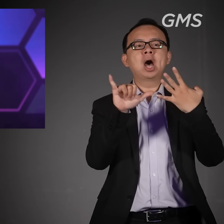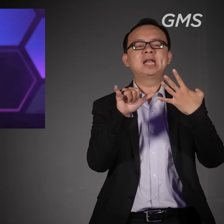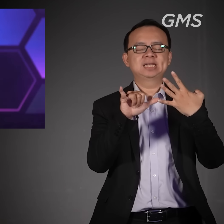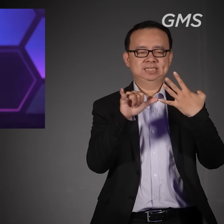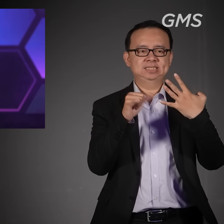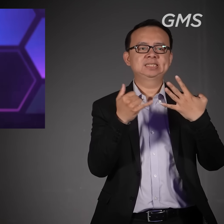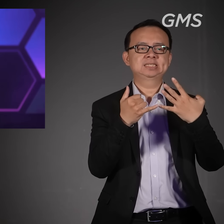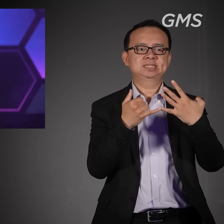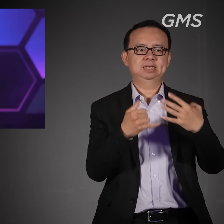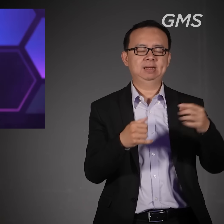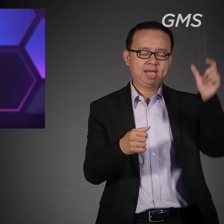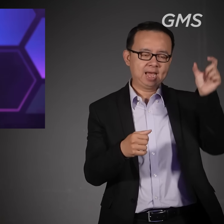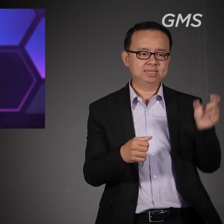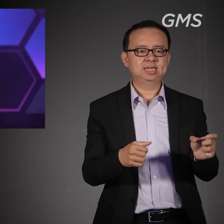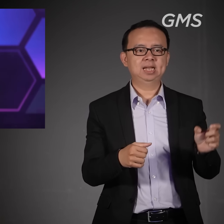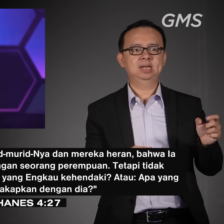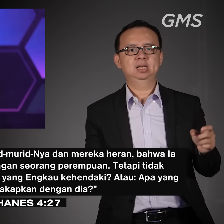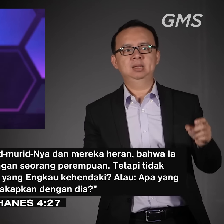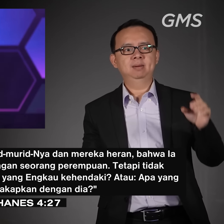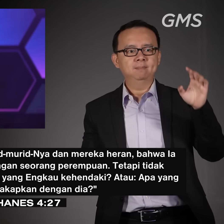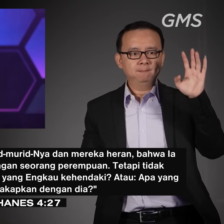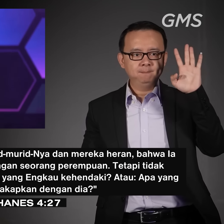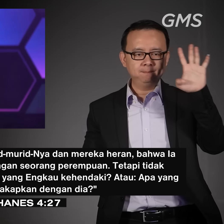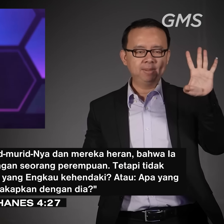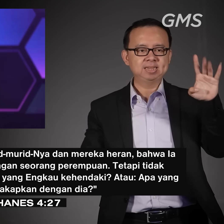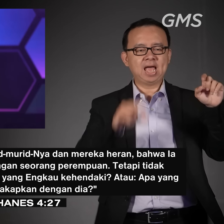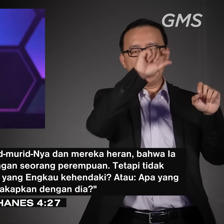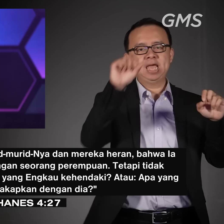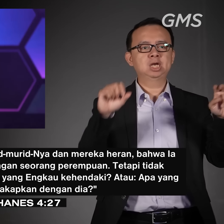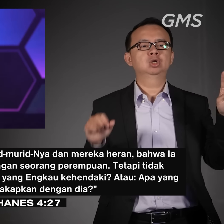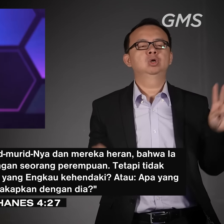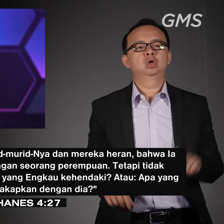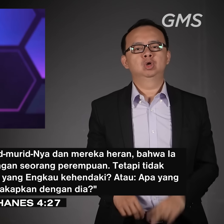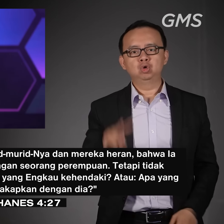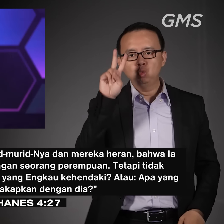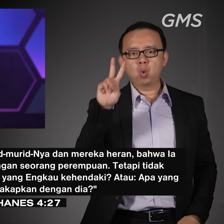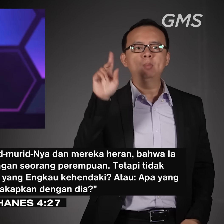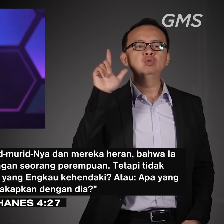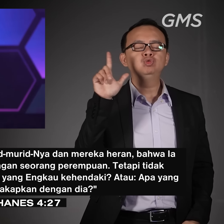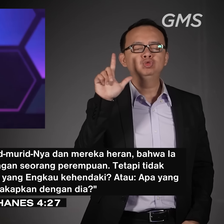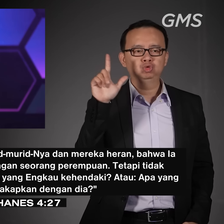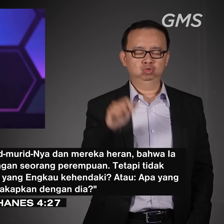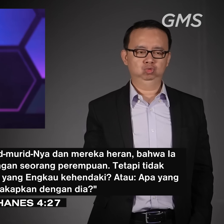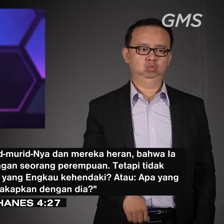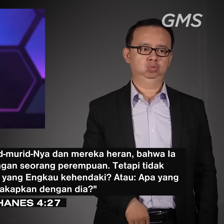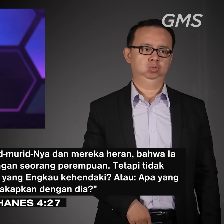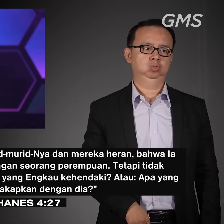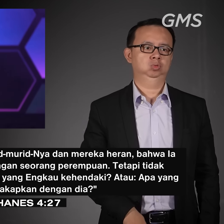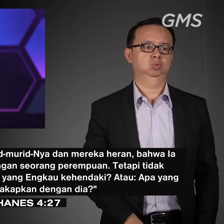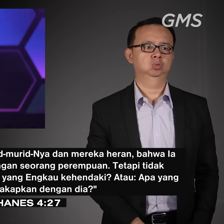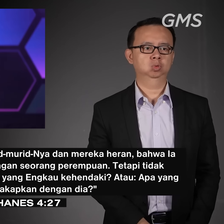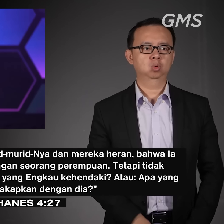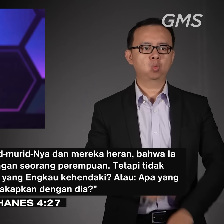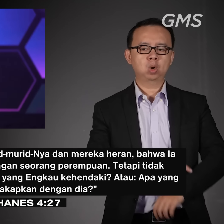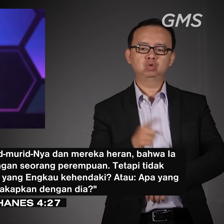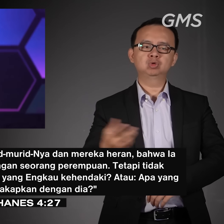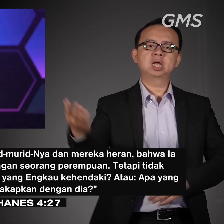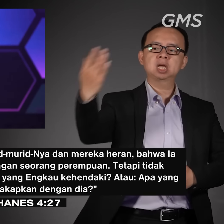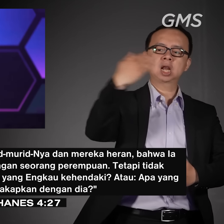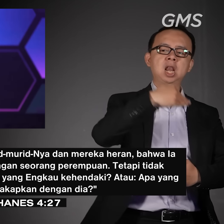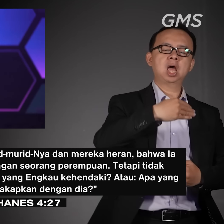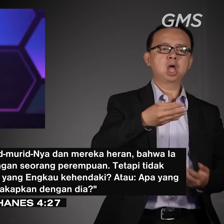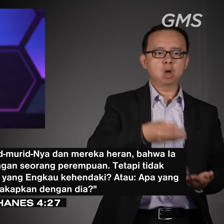Yohanes 4 ayat 27 bunyinya, pada waktu itu datanglah murid-muridnya. Dan mereka heran